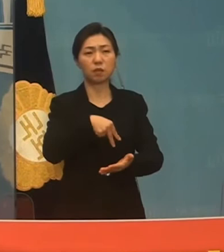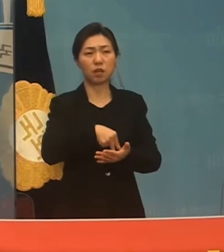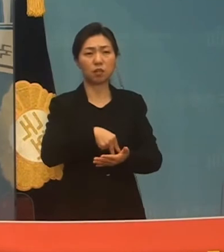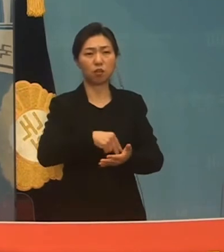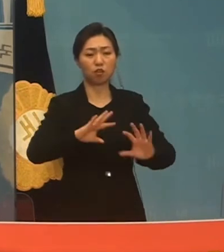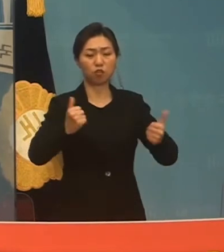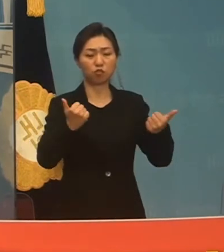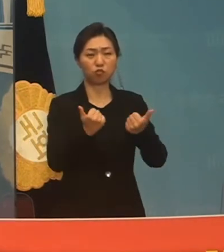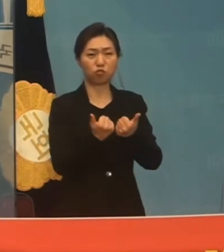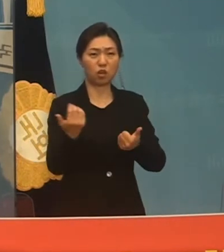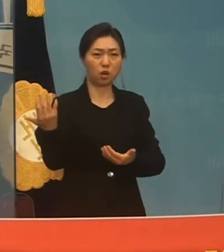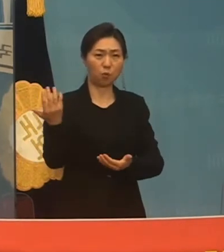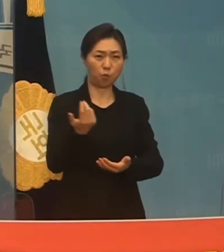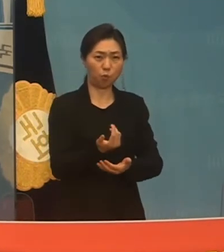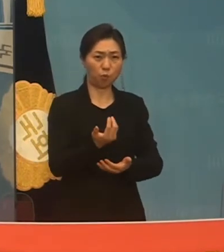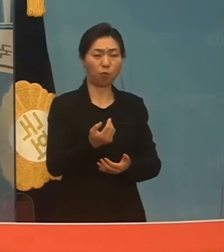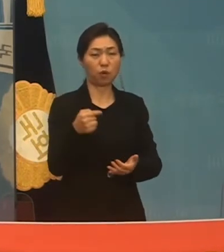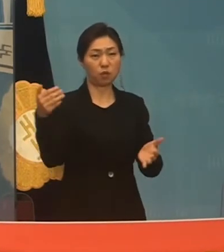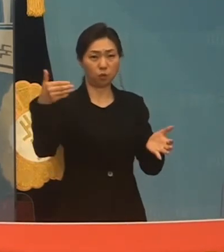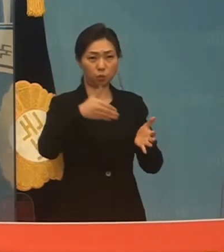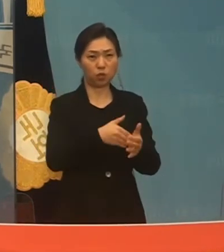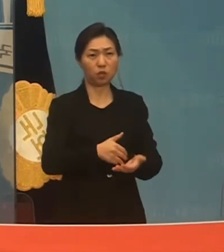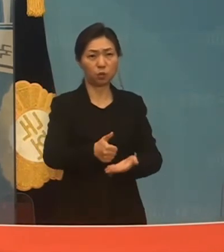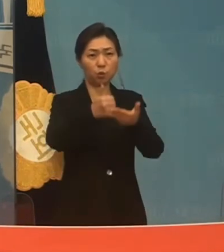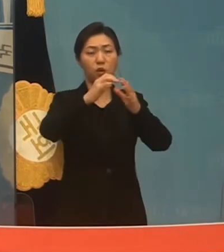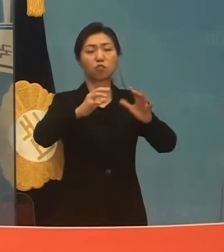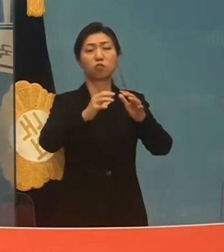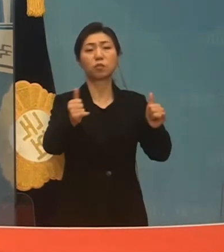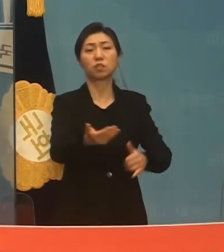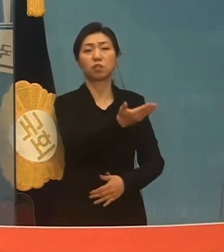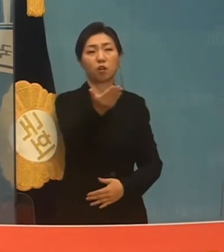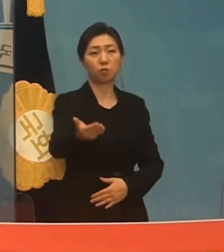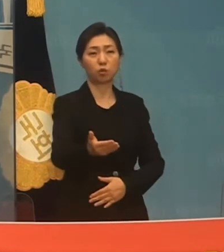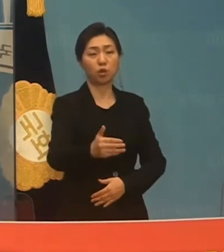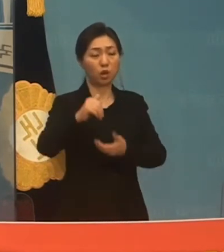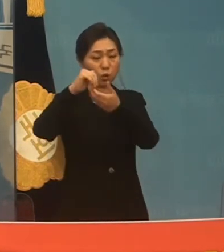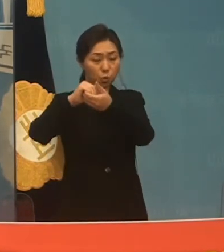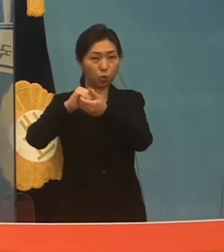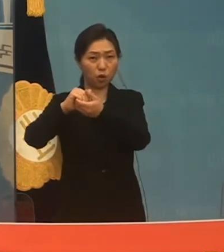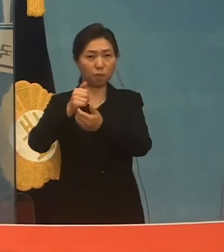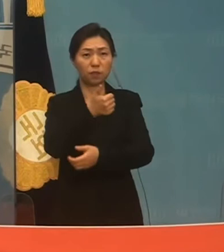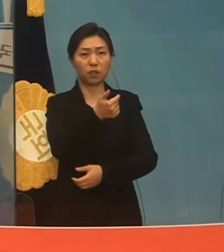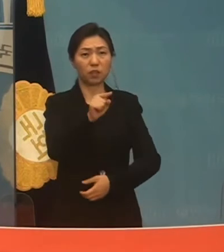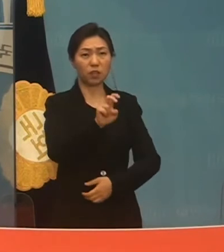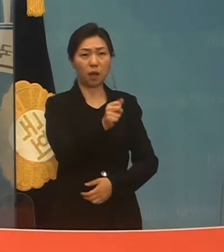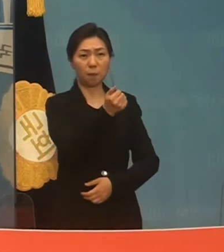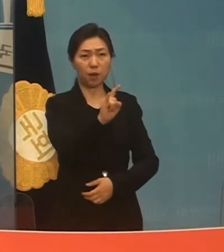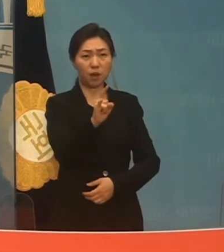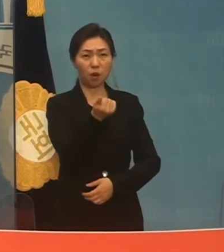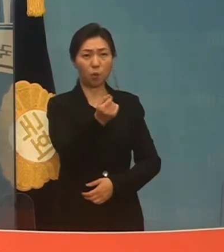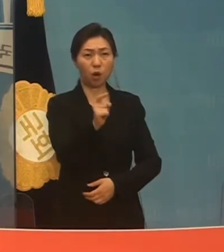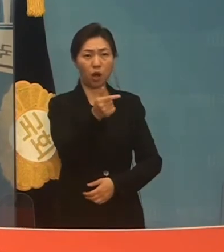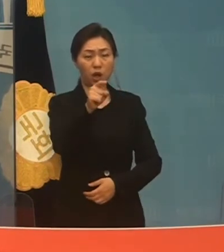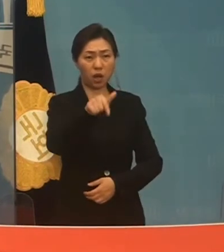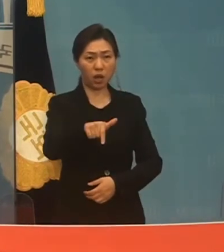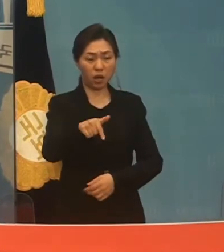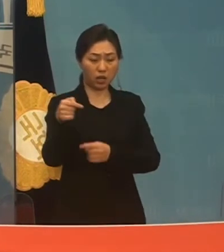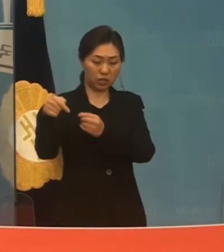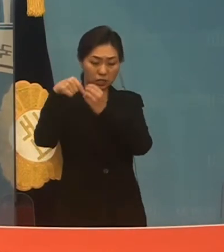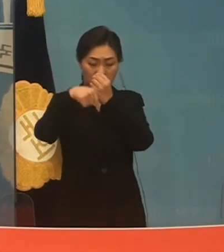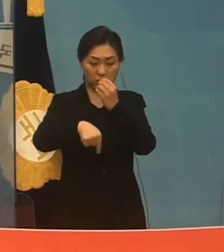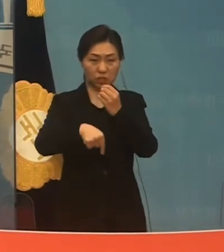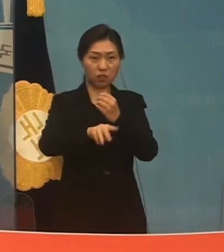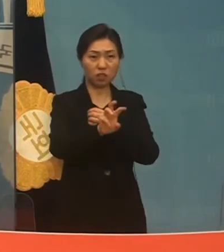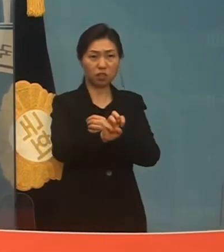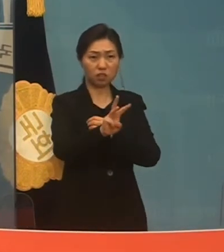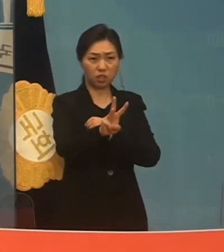왔습니다. 존경하는 국민 여러분, 농협과 남해학의 사내하청 비정규직 33명 집단